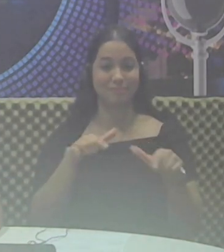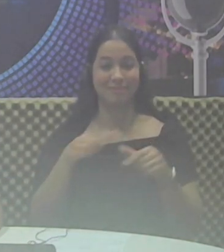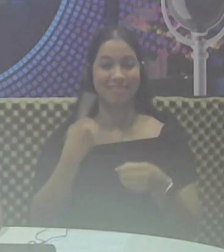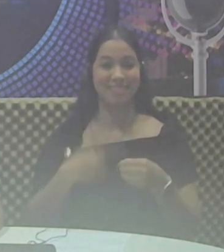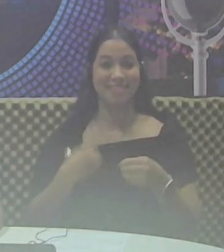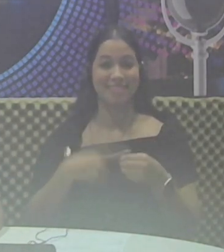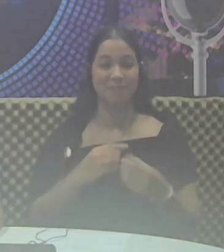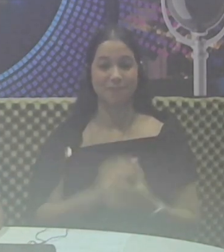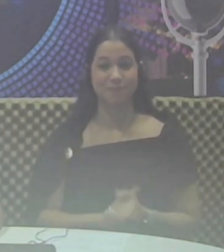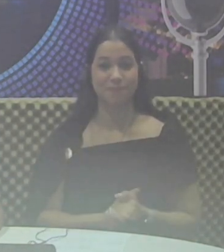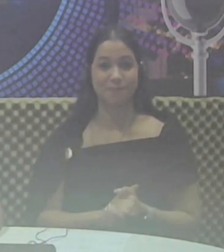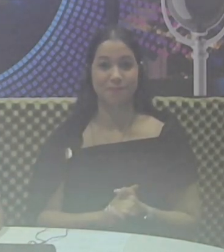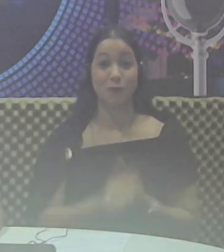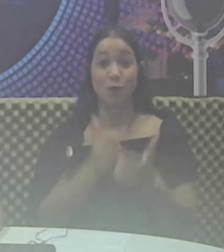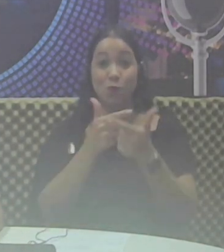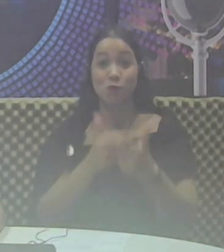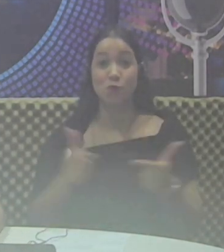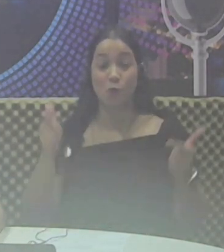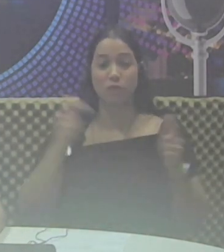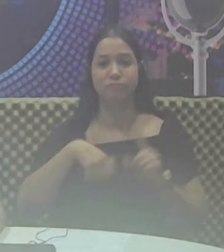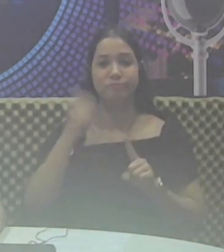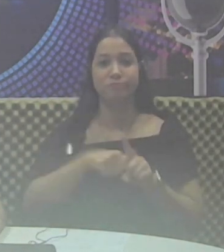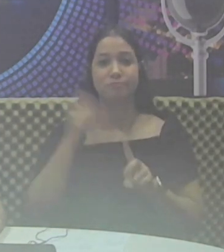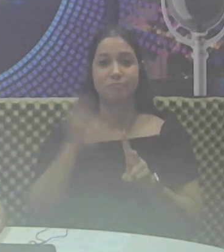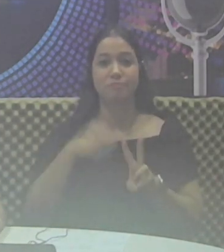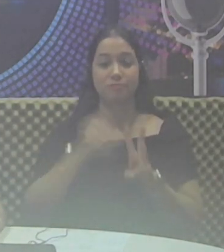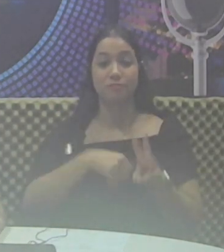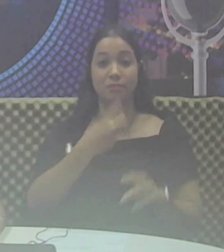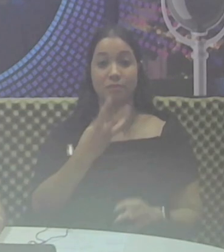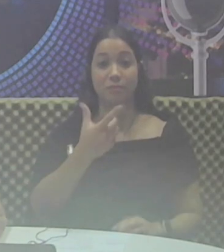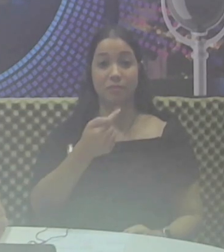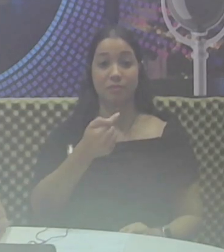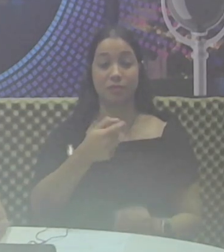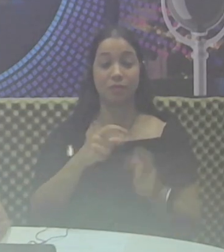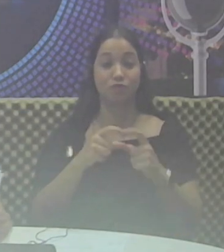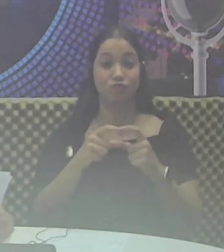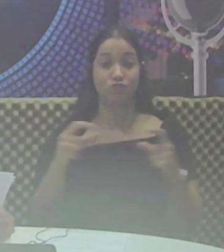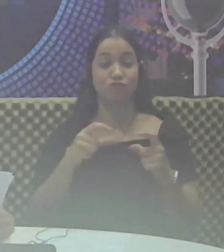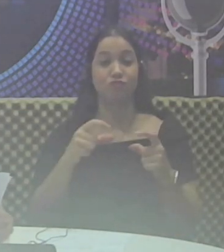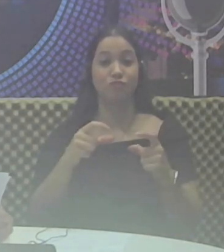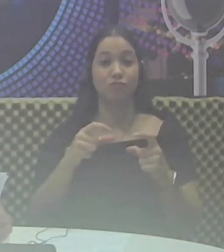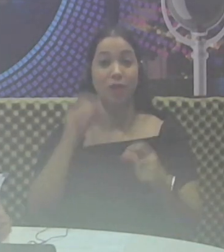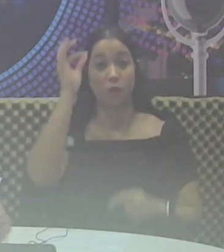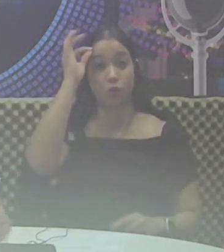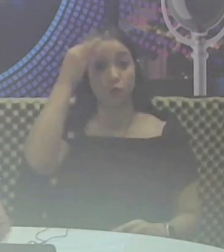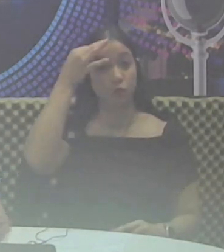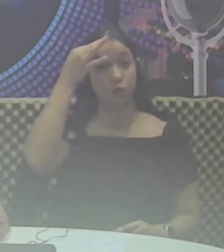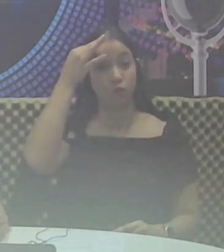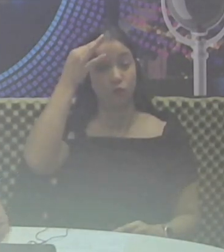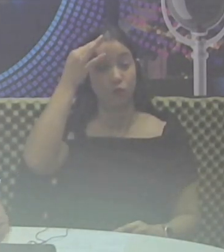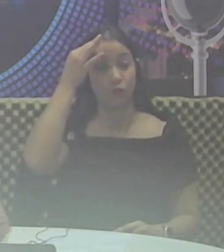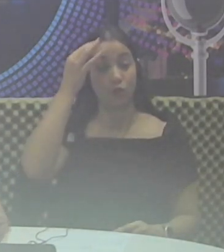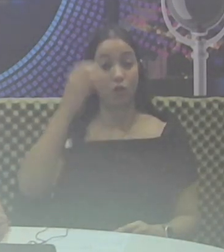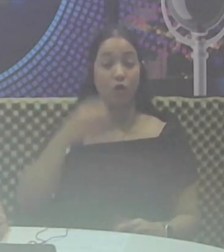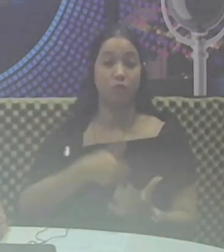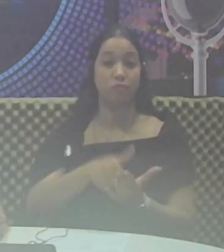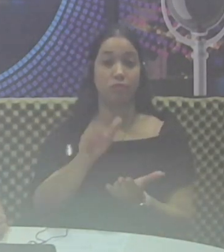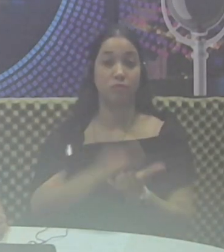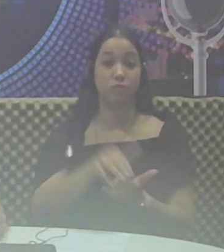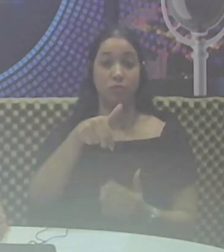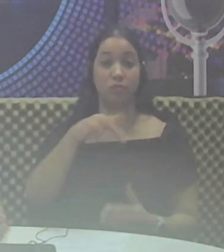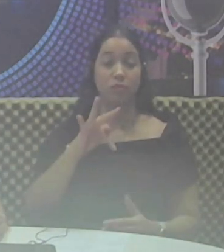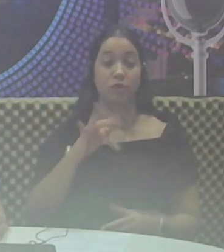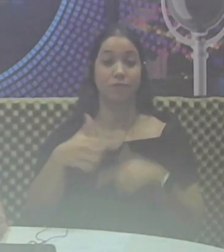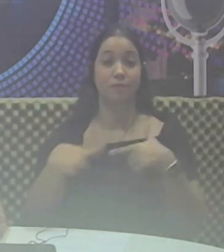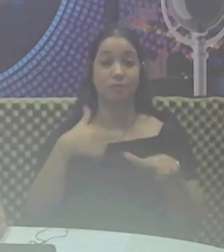cidade. São sorteados mensalmente 37 bilhetes, gerados automaticamente a partir de notas fiscais de